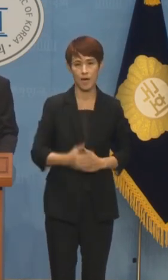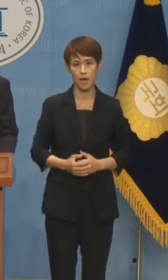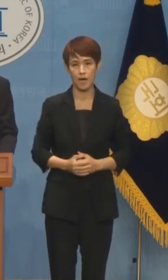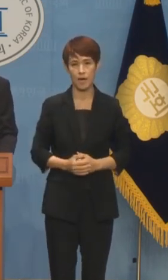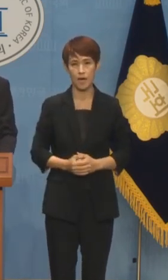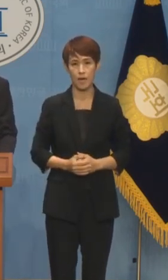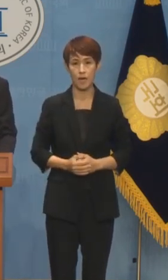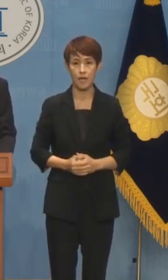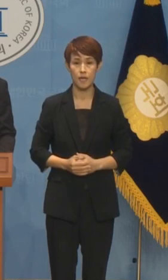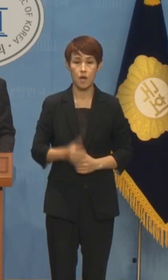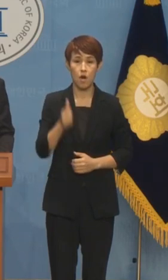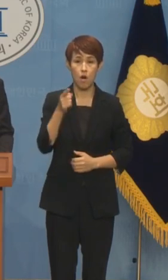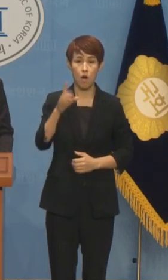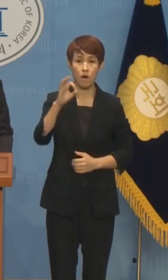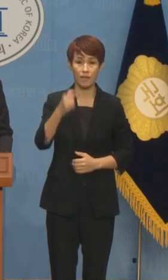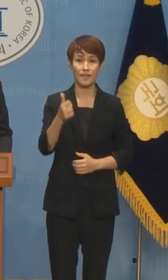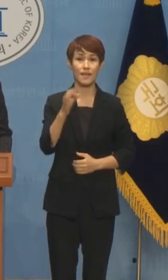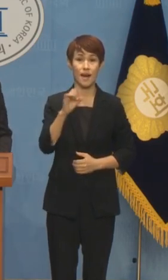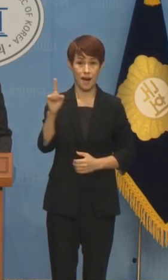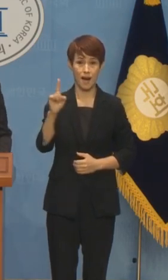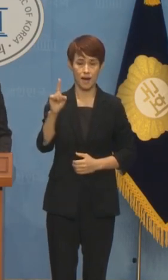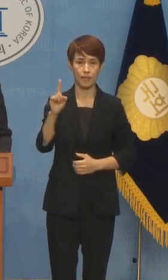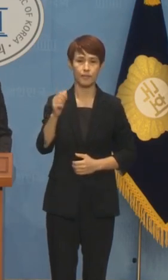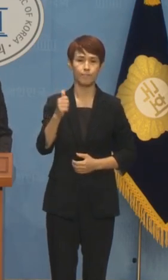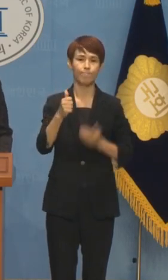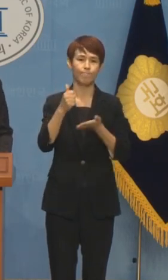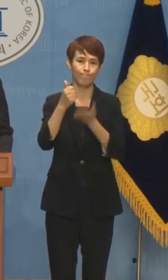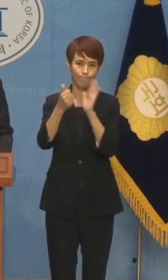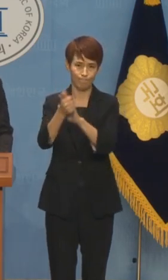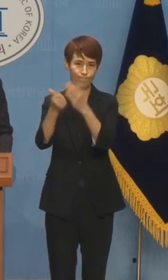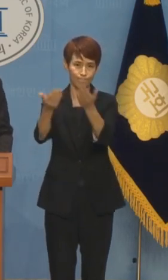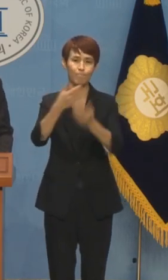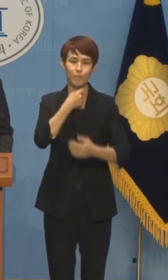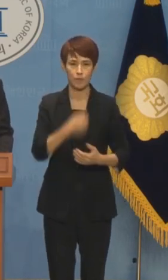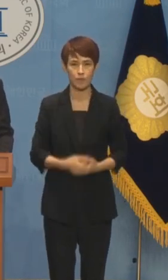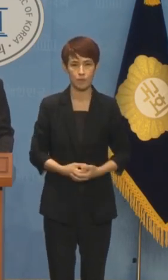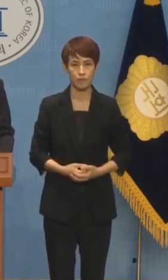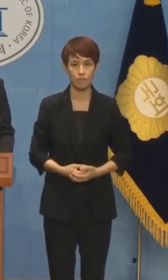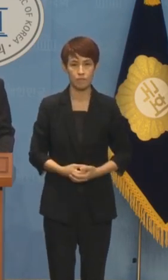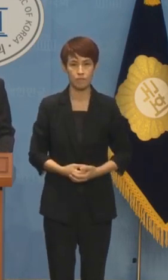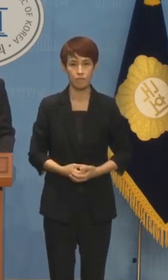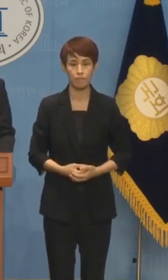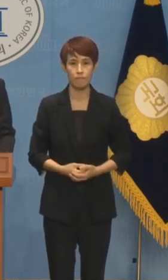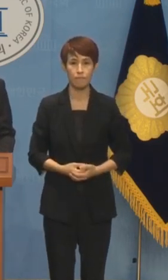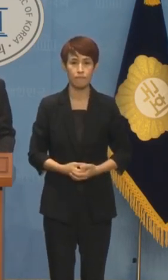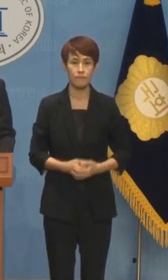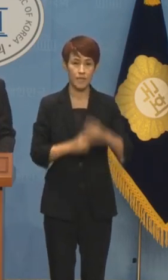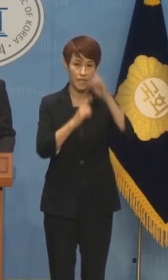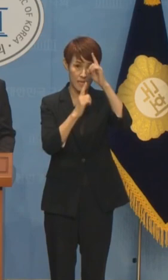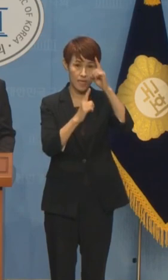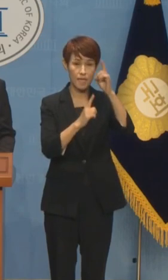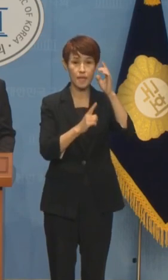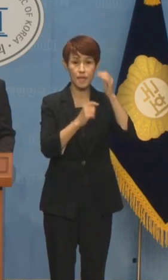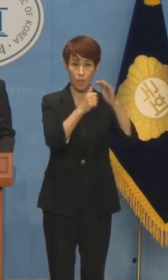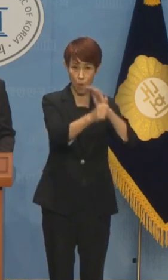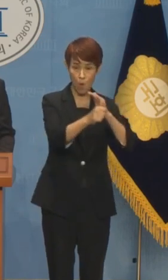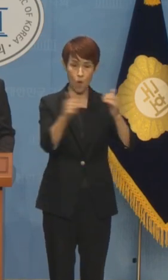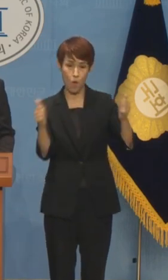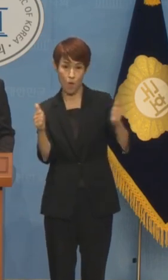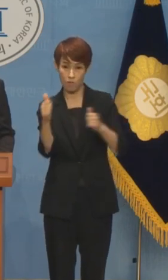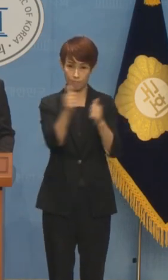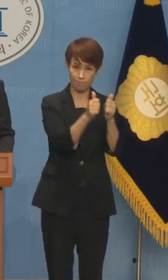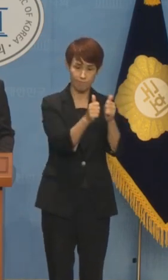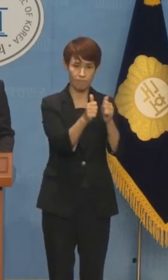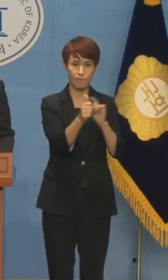때문에 저는 허은하 후보를 지지합니다. 두말할 필요도 없습니다. 이준석 대표 옆에 현역 의원이 단 한